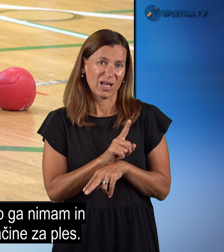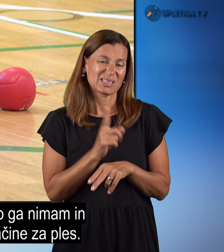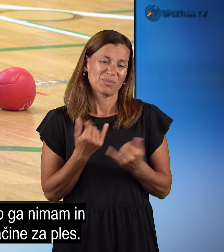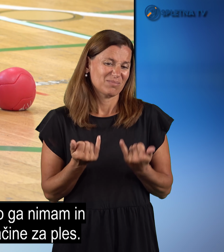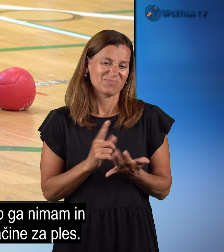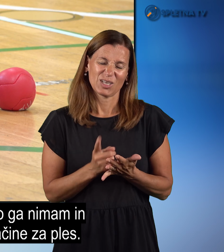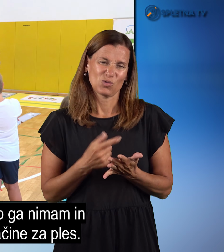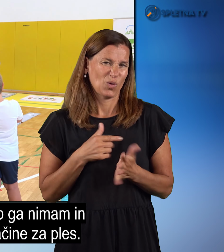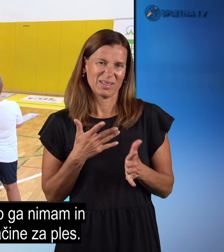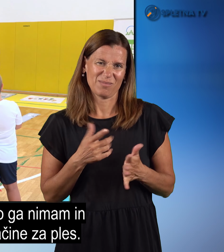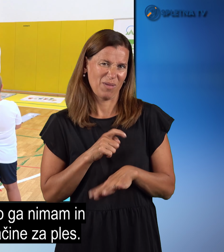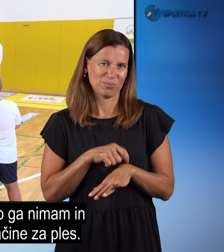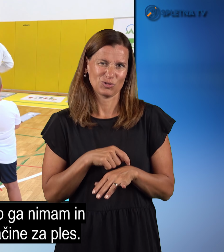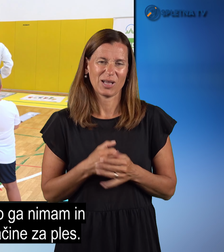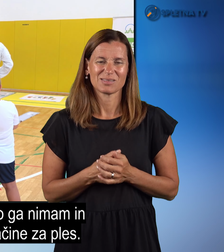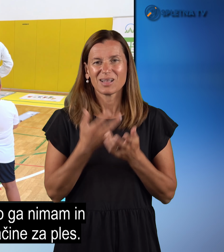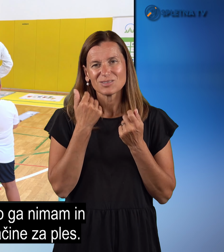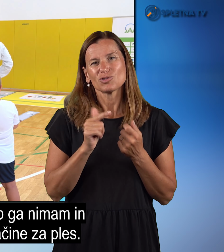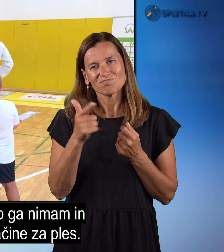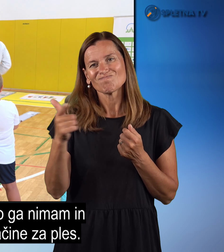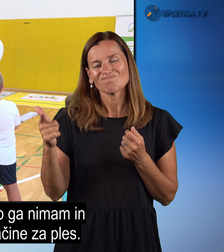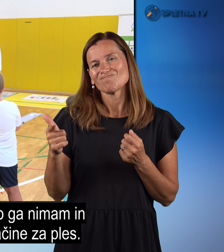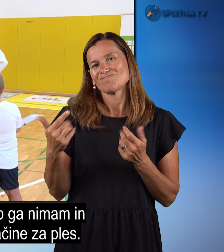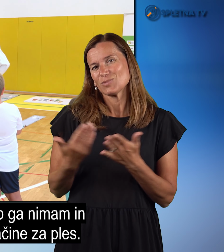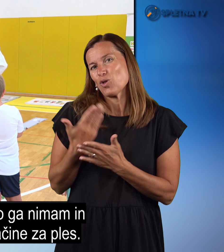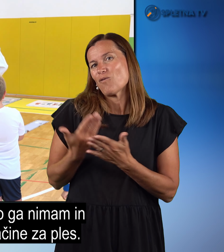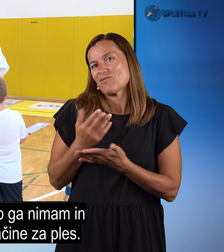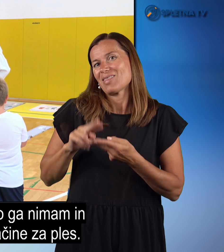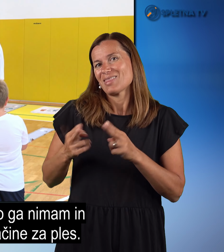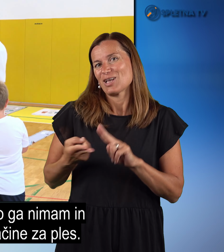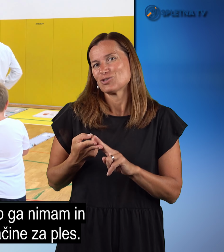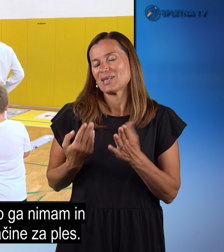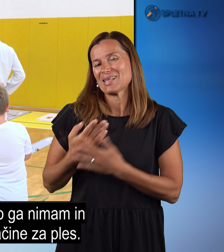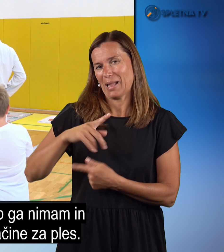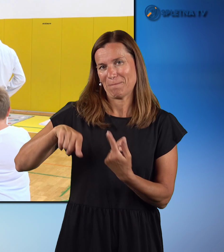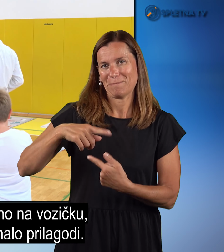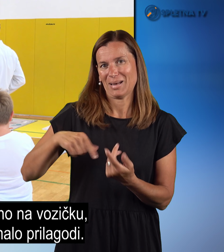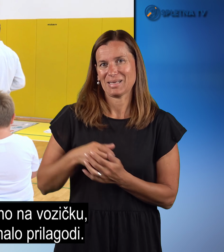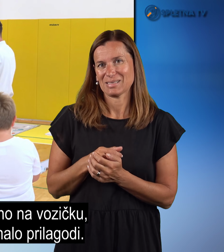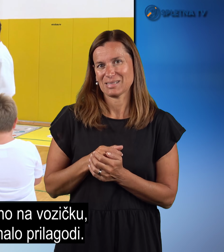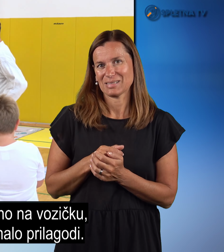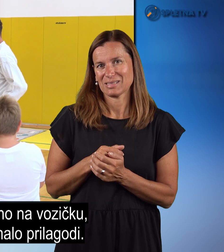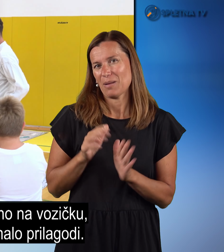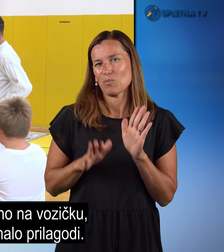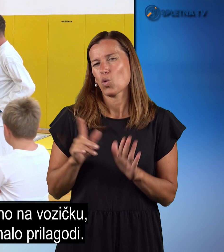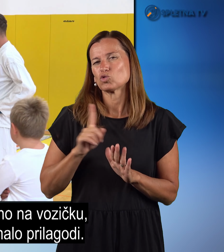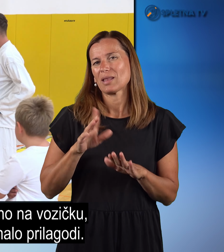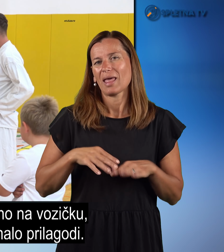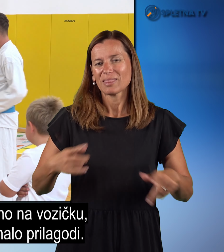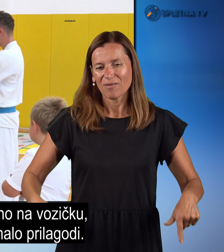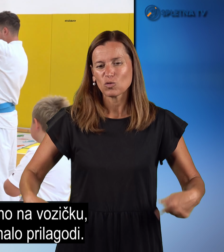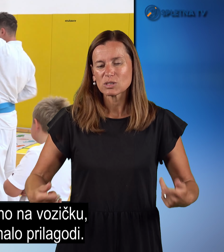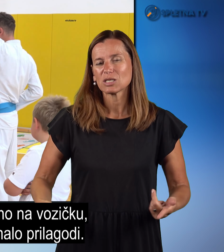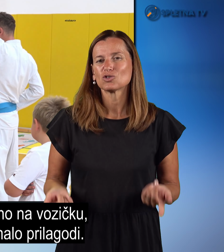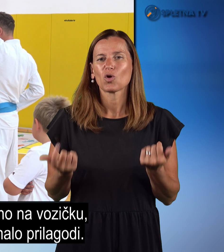trenutno nimam. In iščem nove načine za ples, mogoče ne ravno na